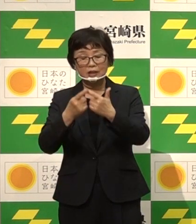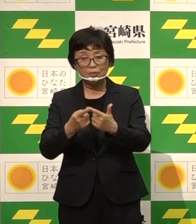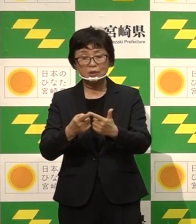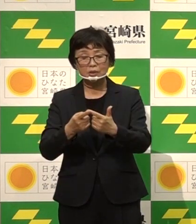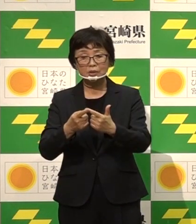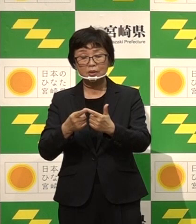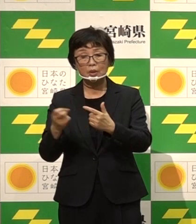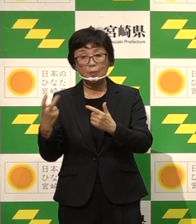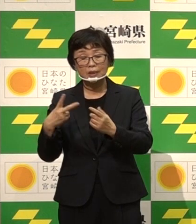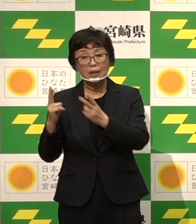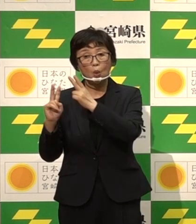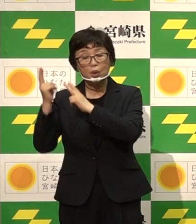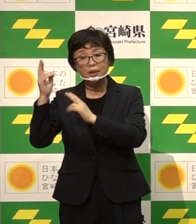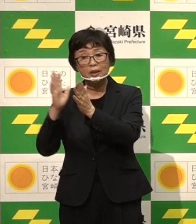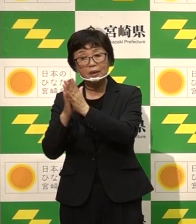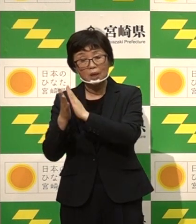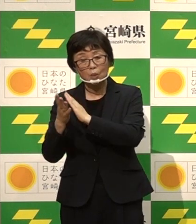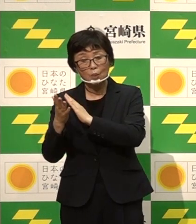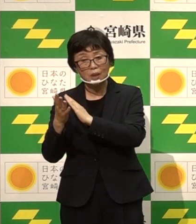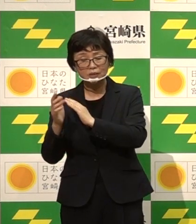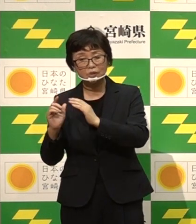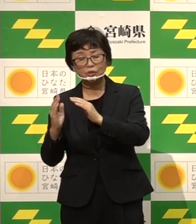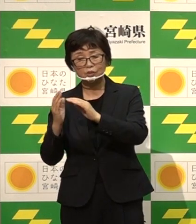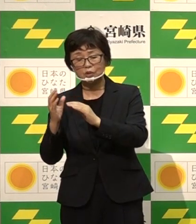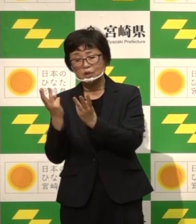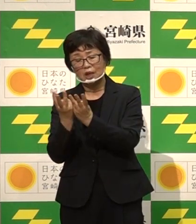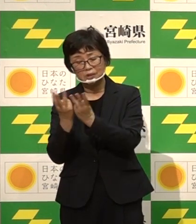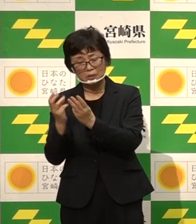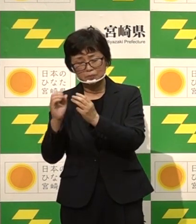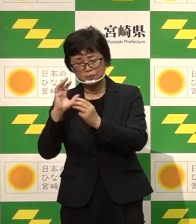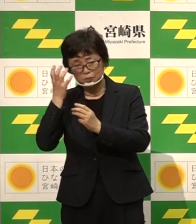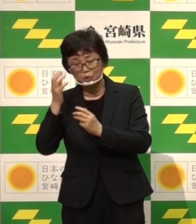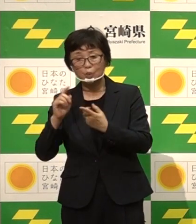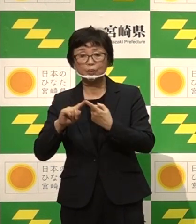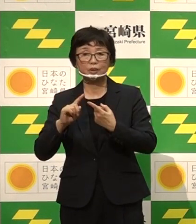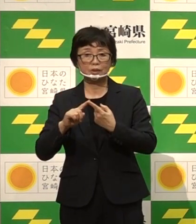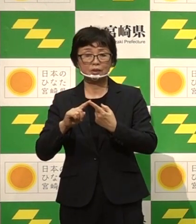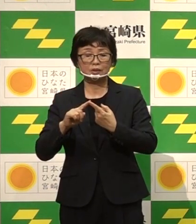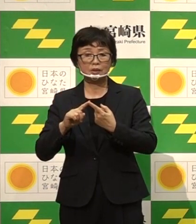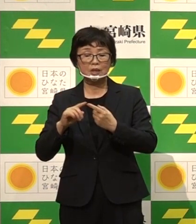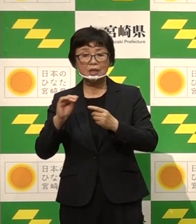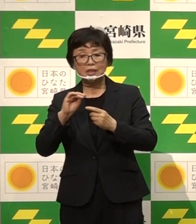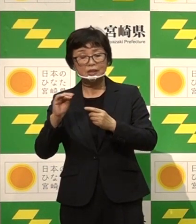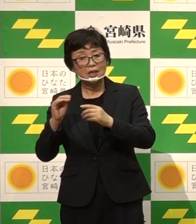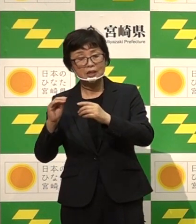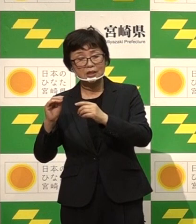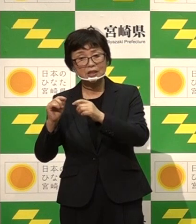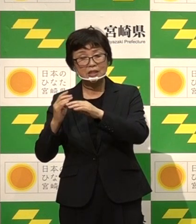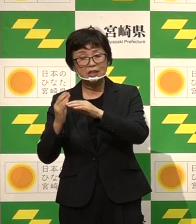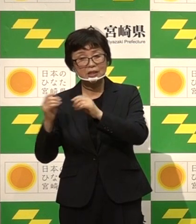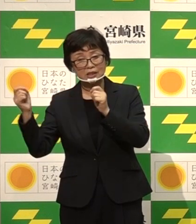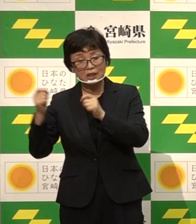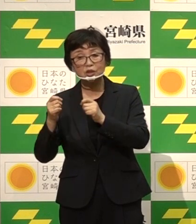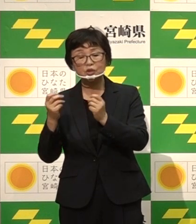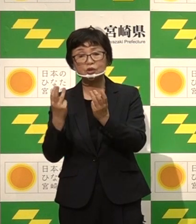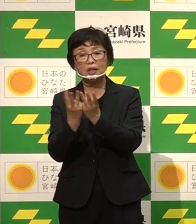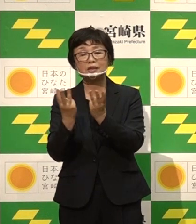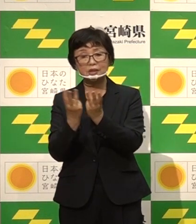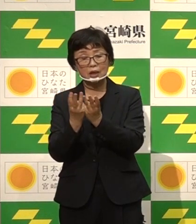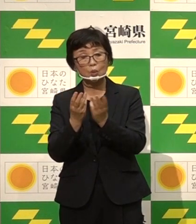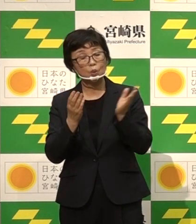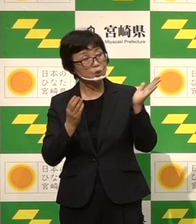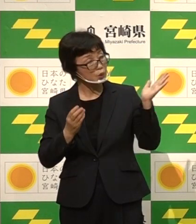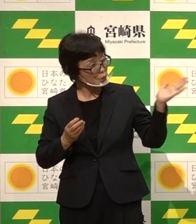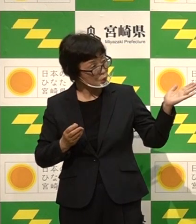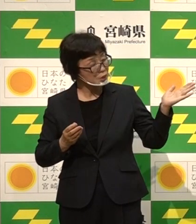沖縄1667という、これも大変な数字でありますが、1000人に近づくような数字がこの